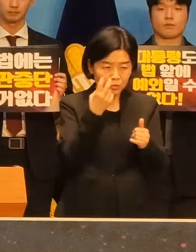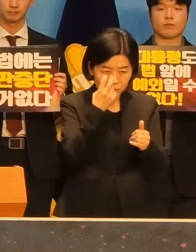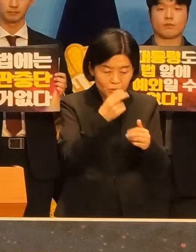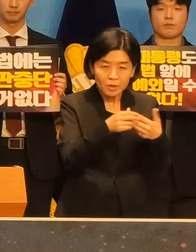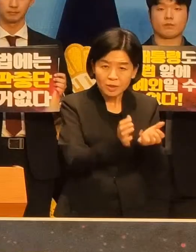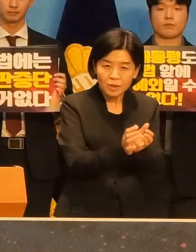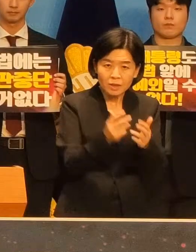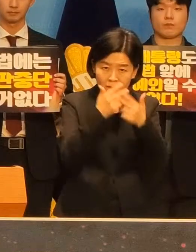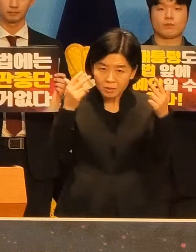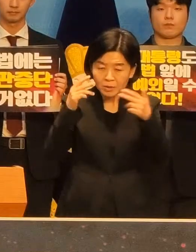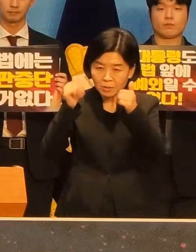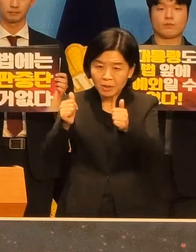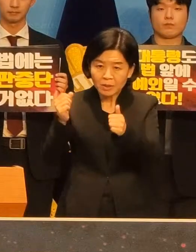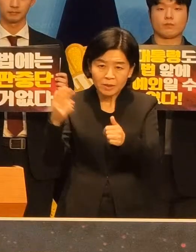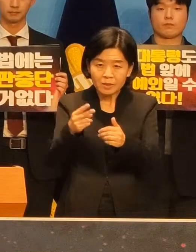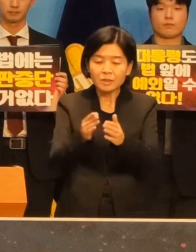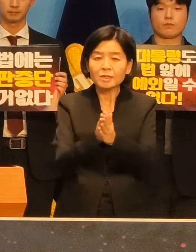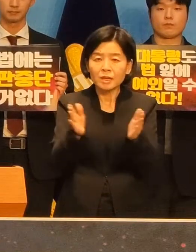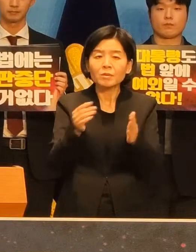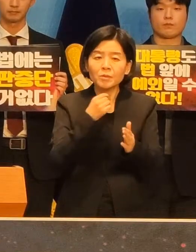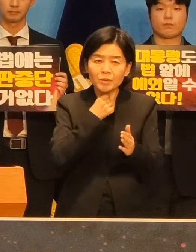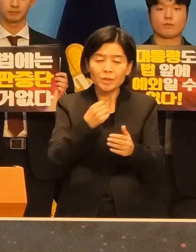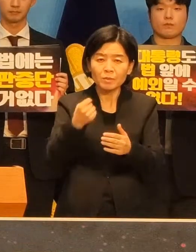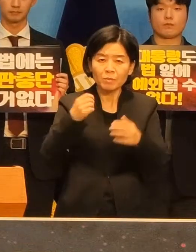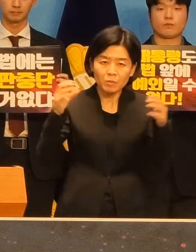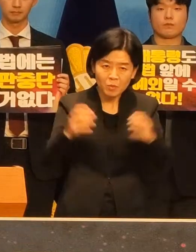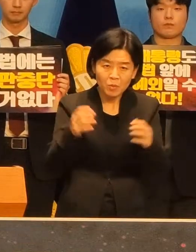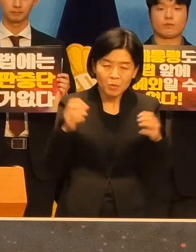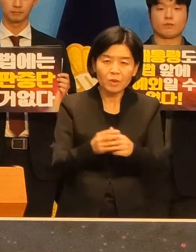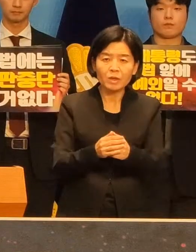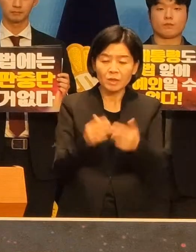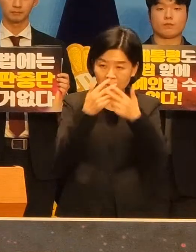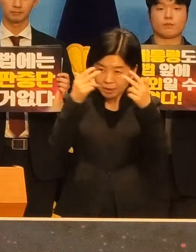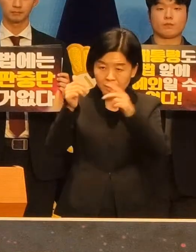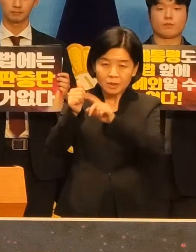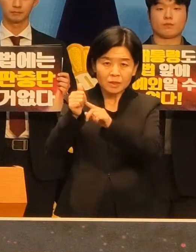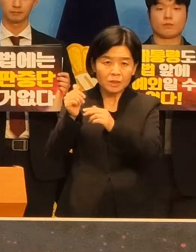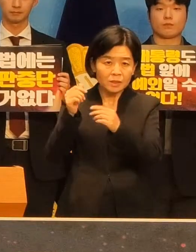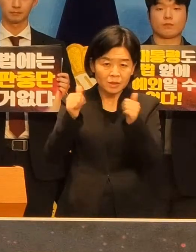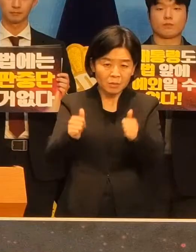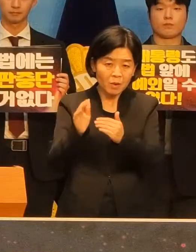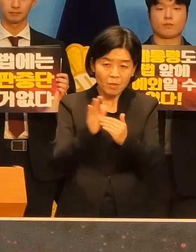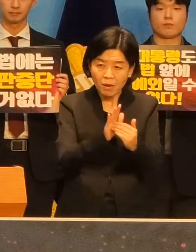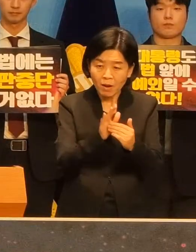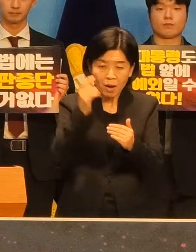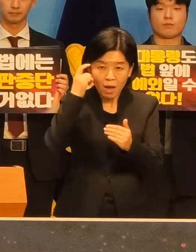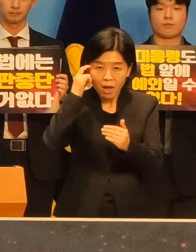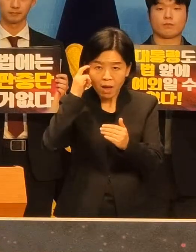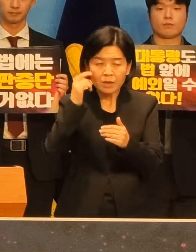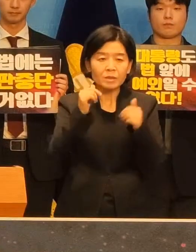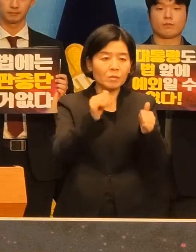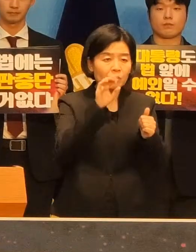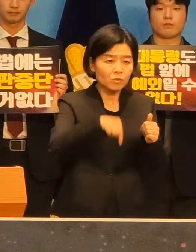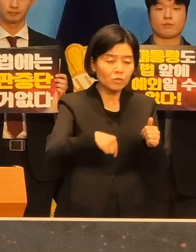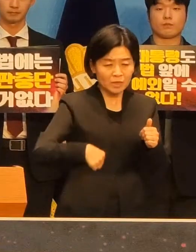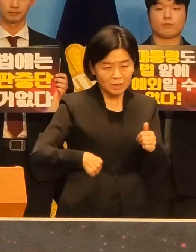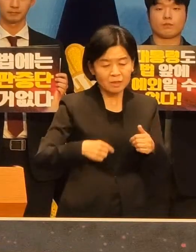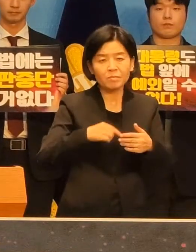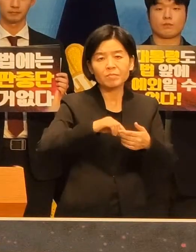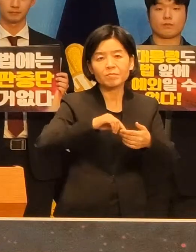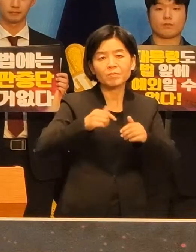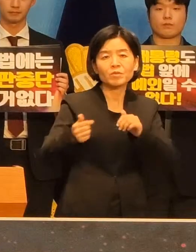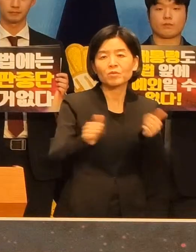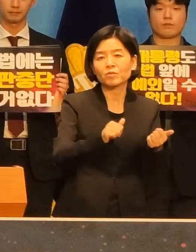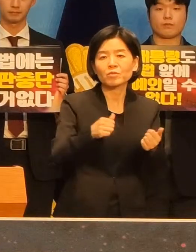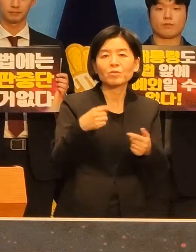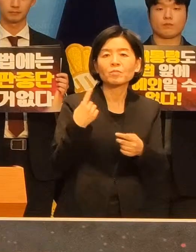속개에 힘을 모을 것입니다. 이재명이 재판을 끝까지 피한다면 우리나라의 사법과 양심은 죽은 것과 다름없습니다.